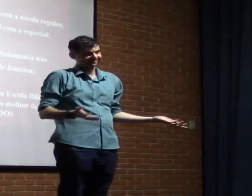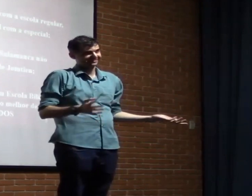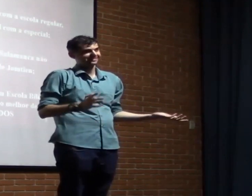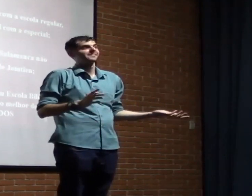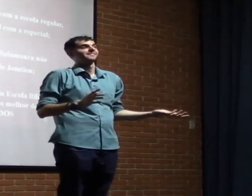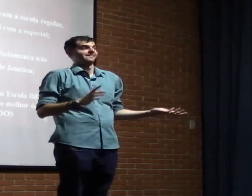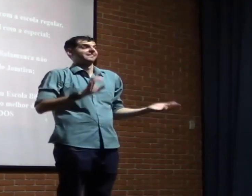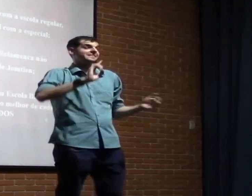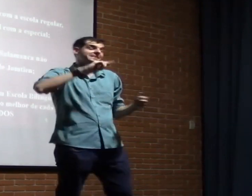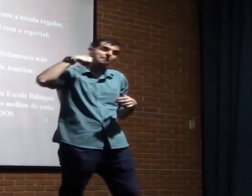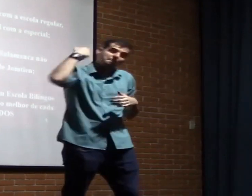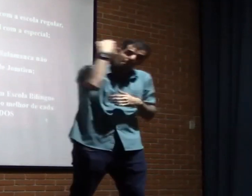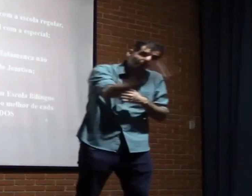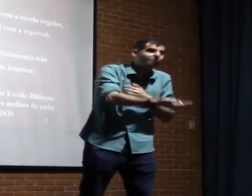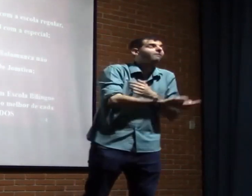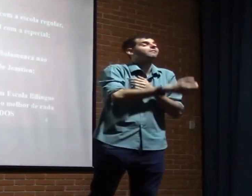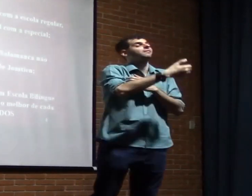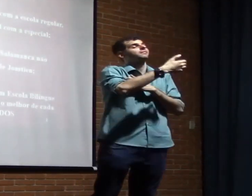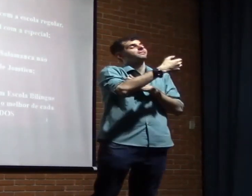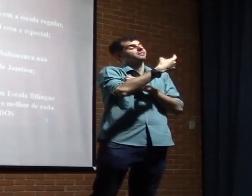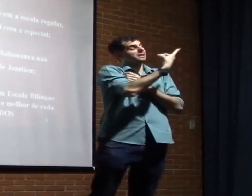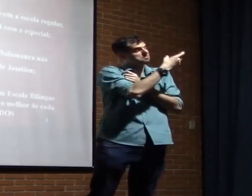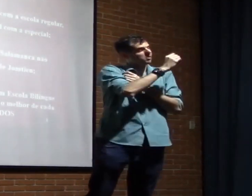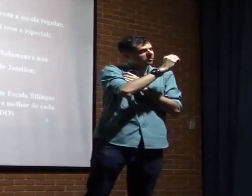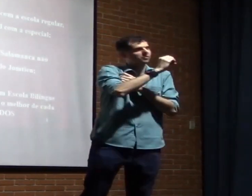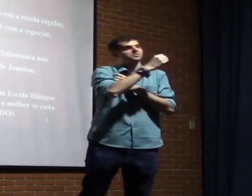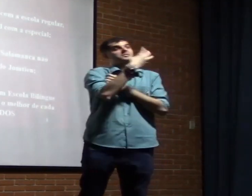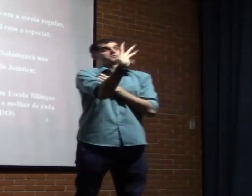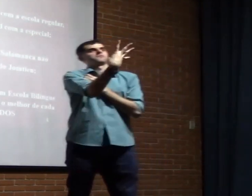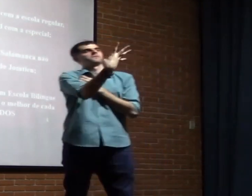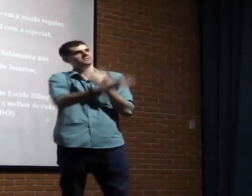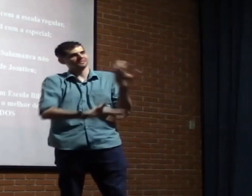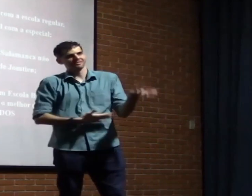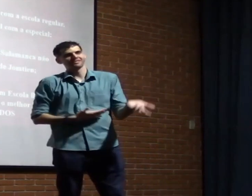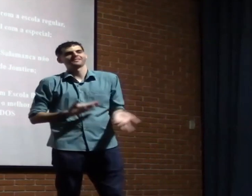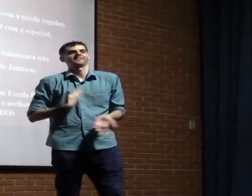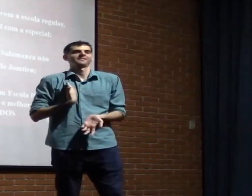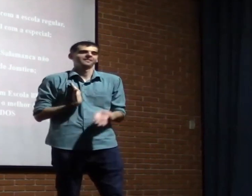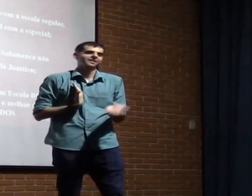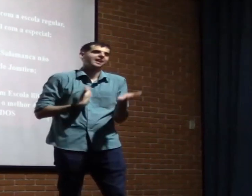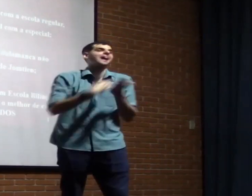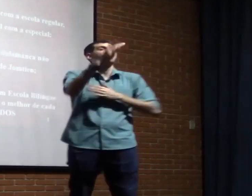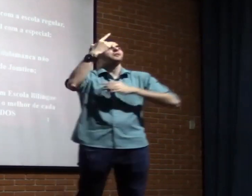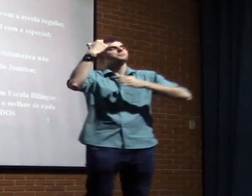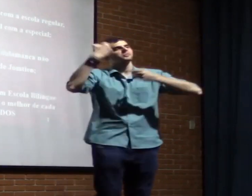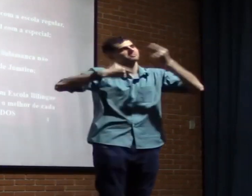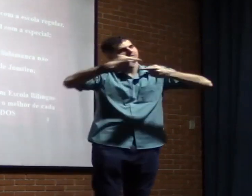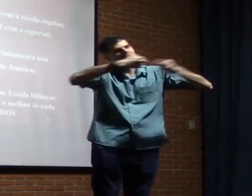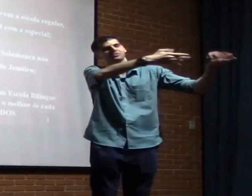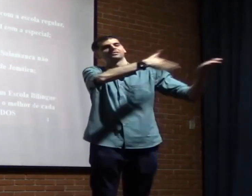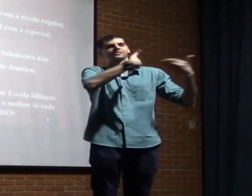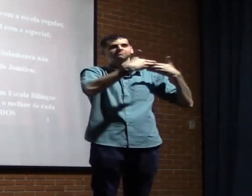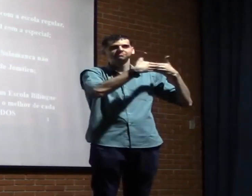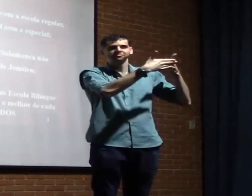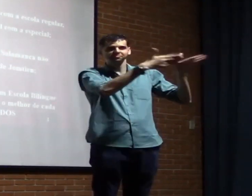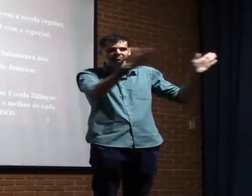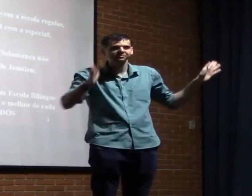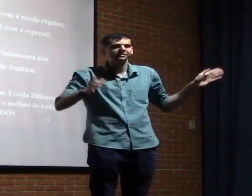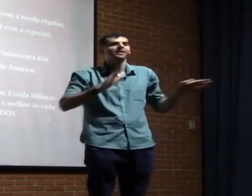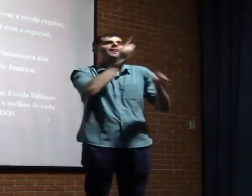também, né? Depois disso, em 1994, que conseguiu-se abrir uma discussão